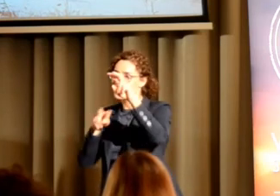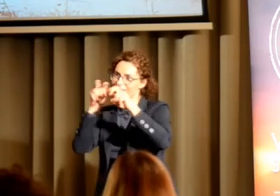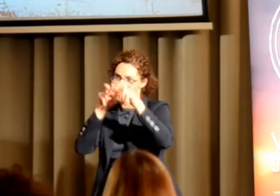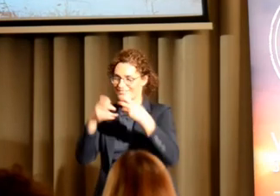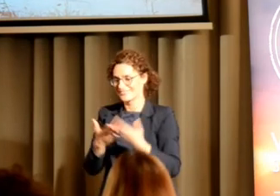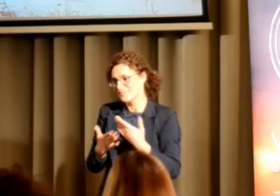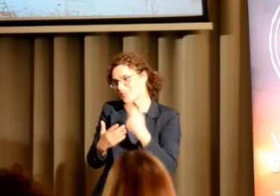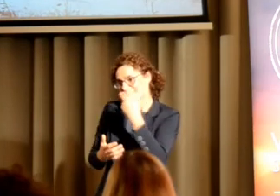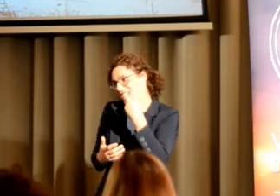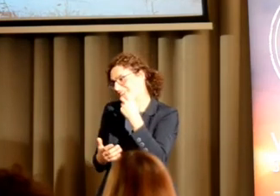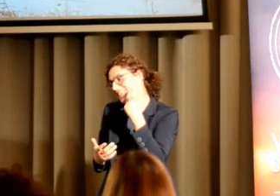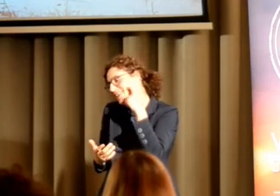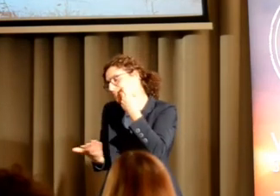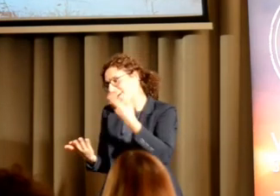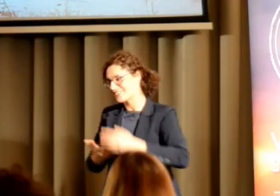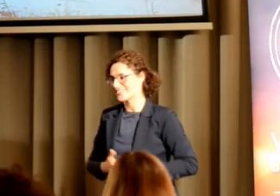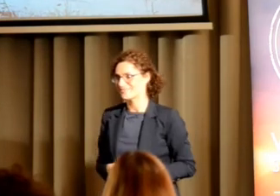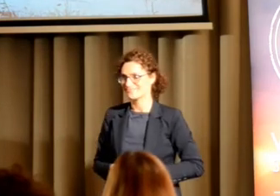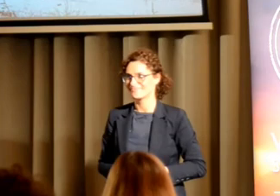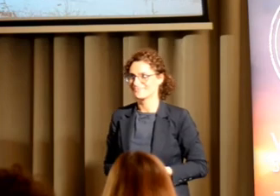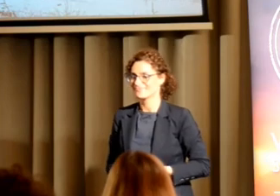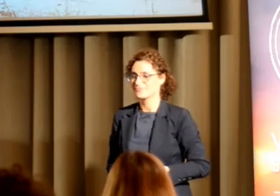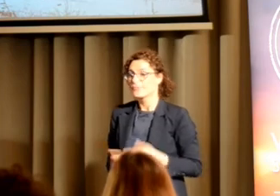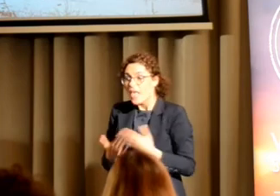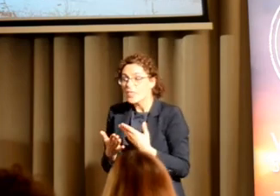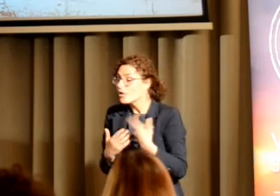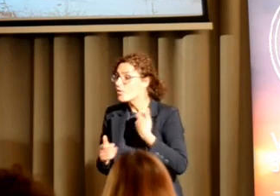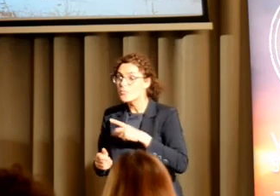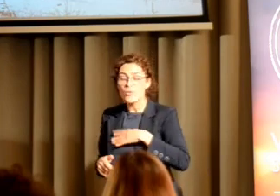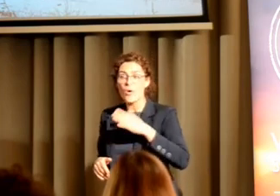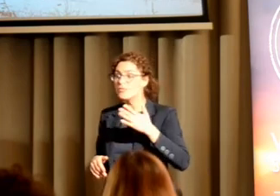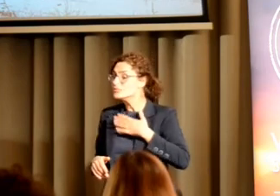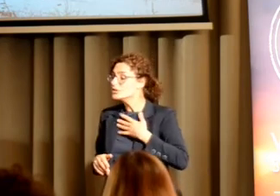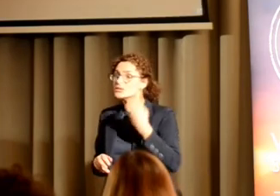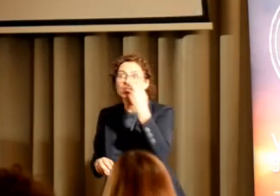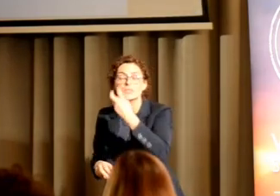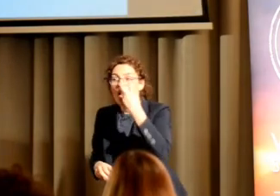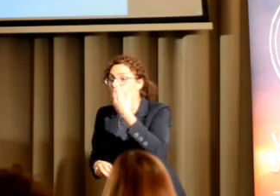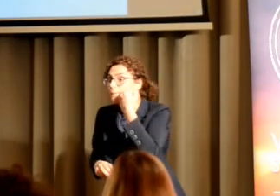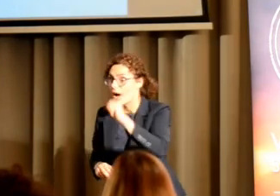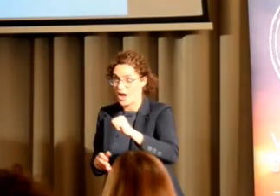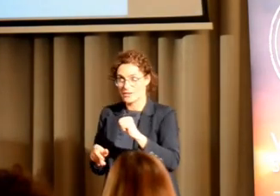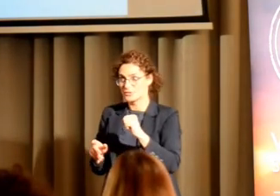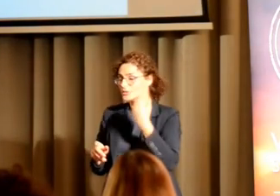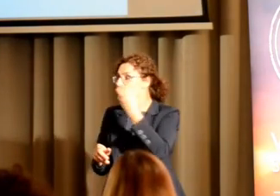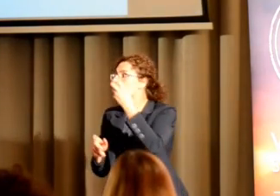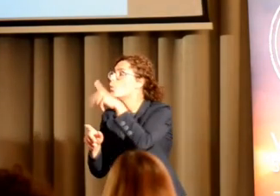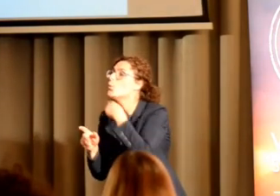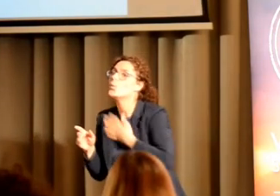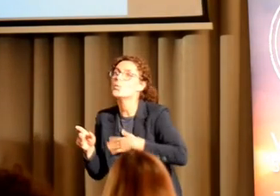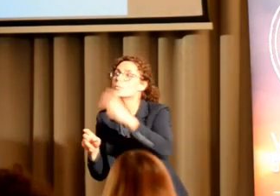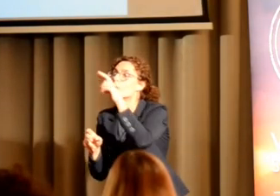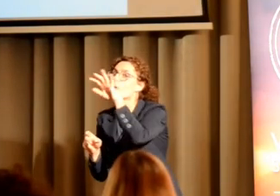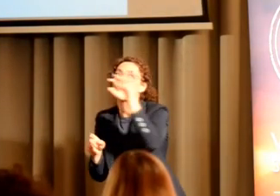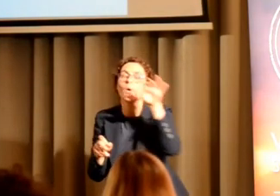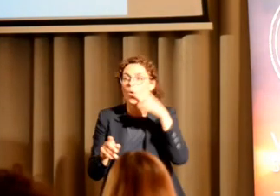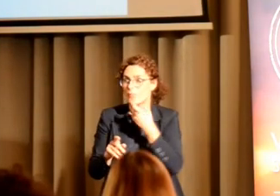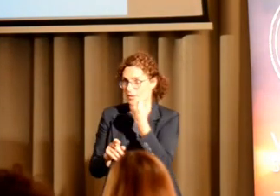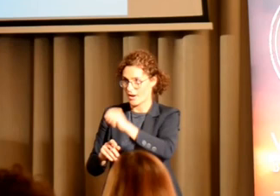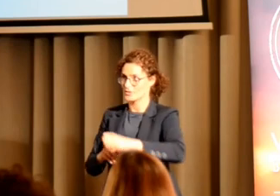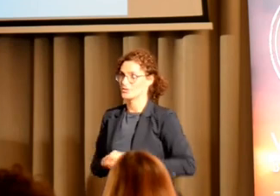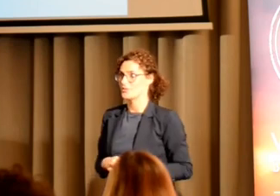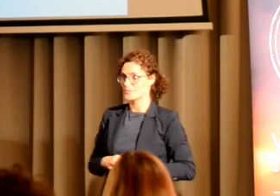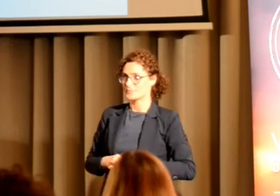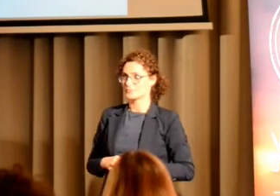Stanowi doskonały obiekt do zabaw, bo one są bardzo ciekawskie i lubią wszelkie nowe obiekty w otoczeniu. No ale ta ich aktywność,